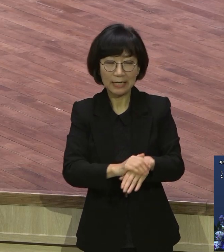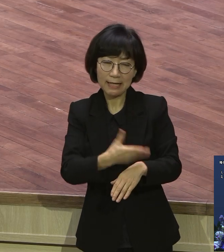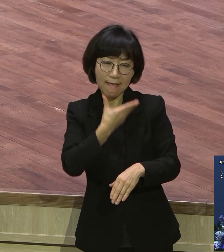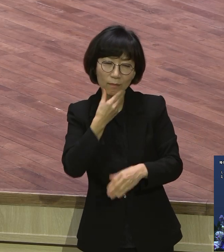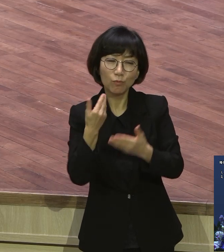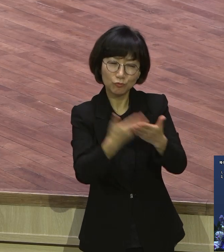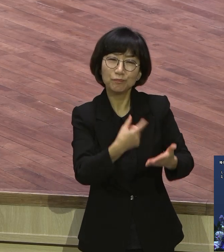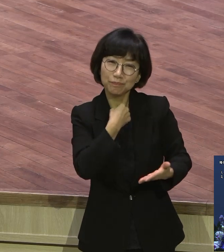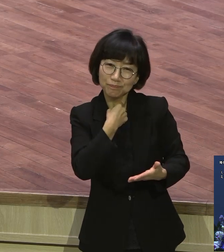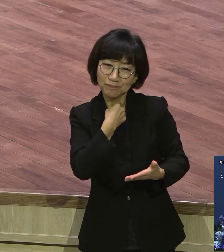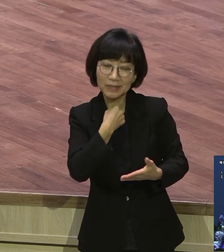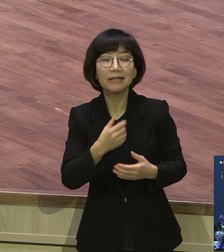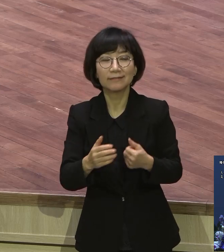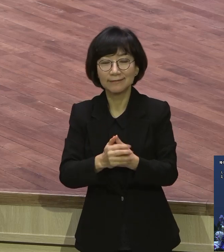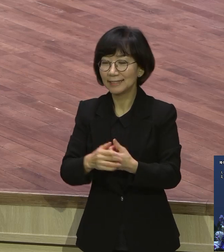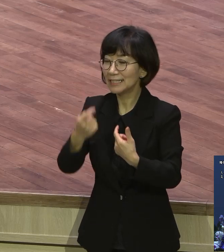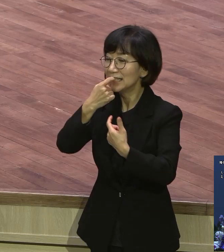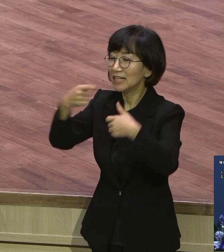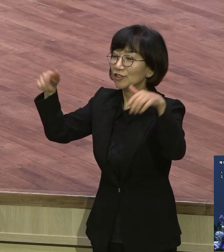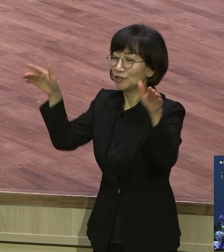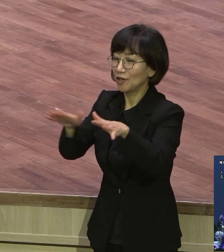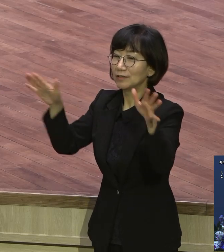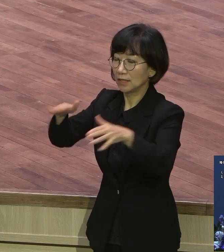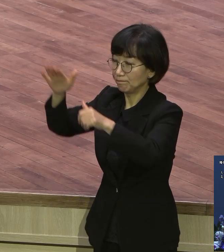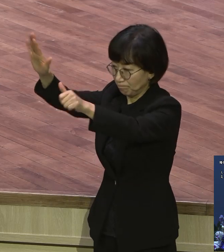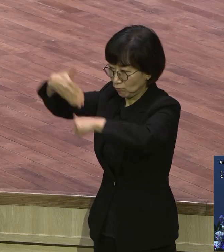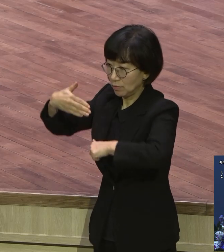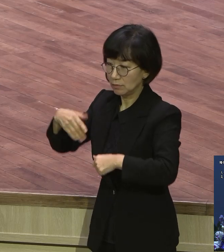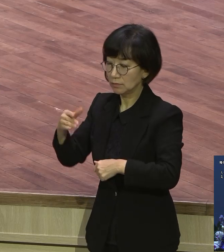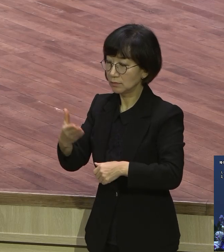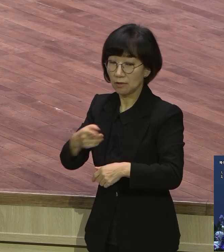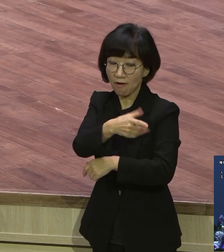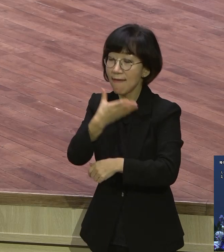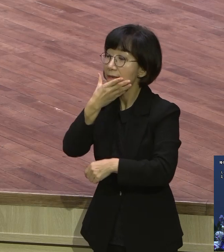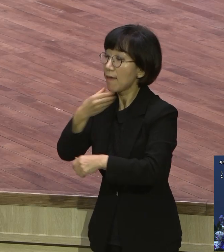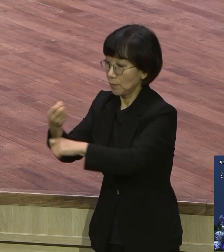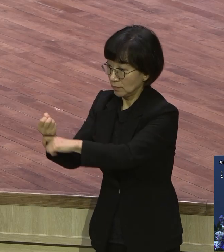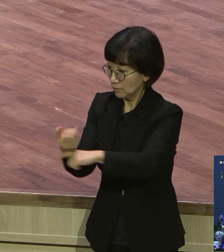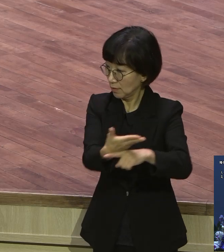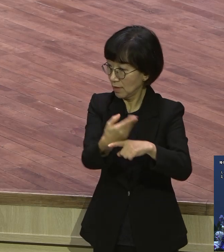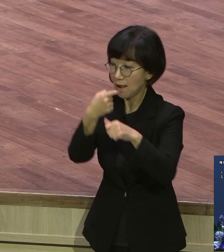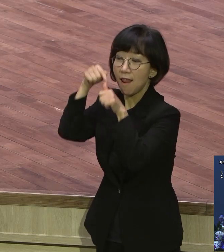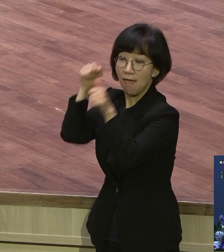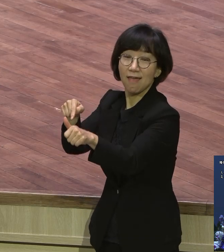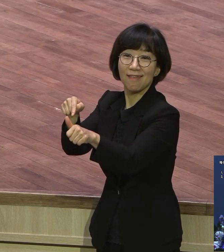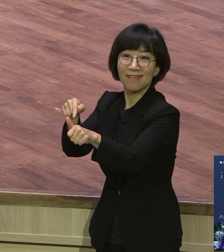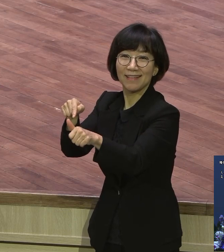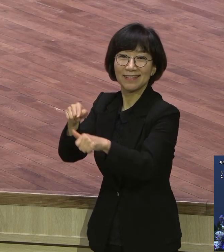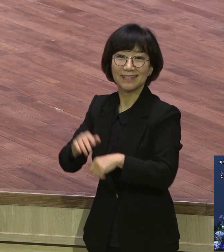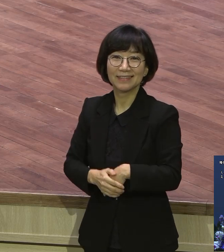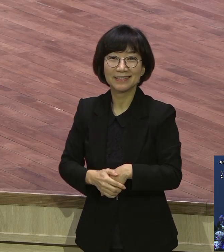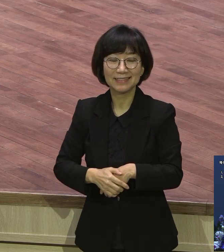행복을 가져다 주라 행복을 가져다 주라 저